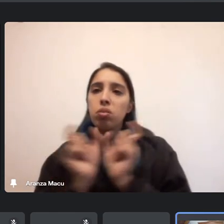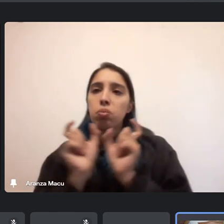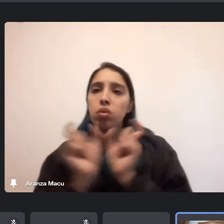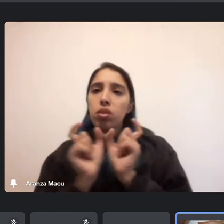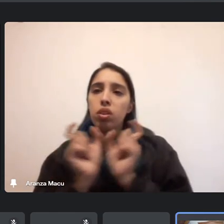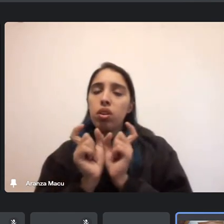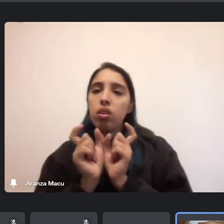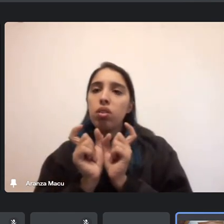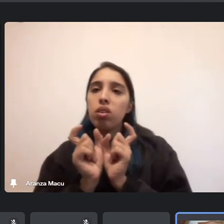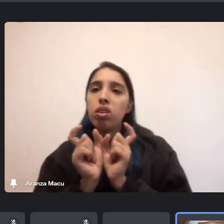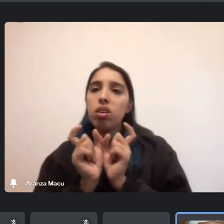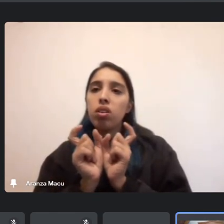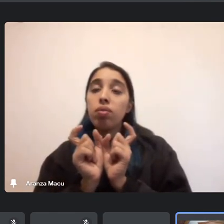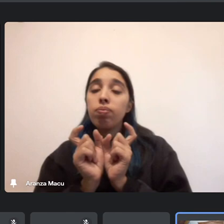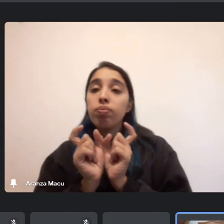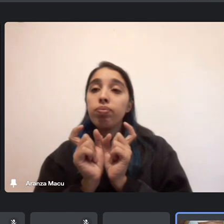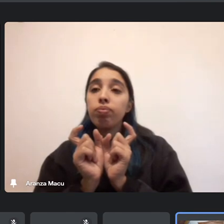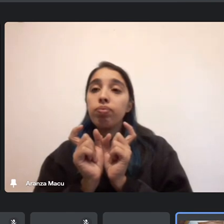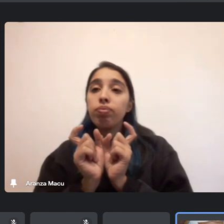de